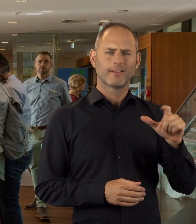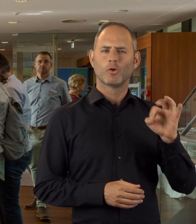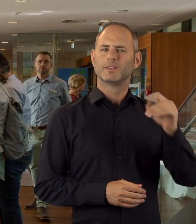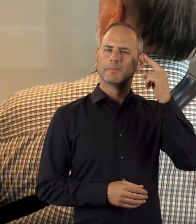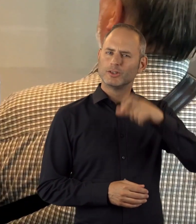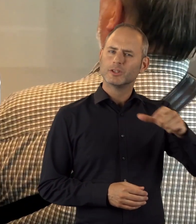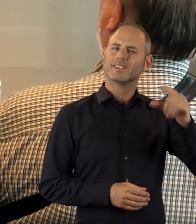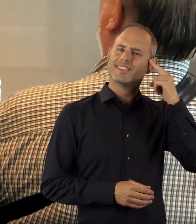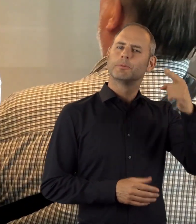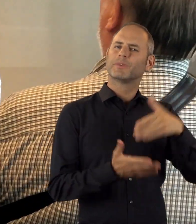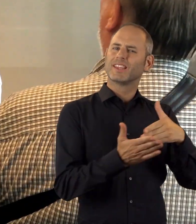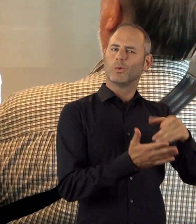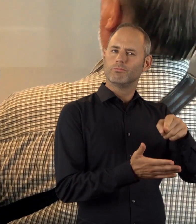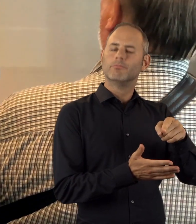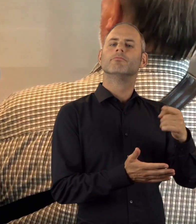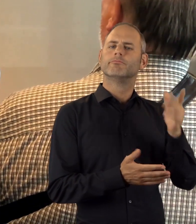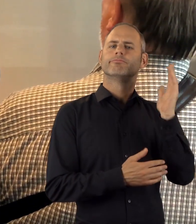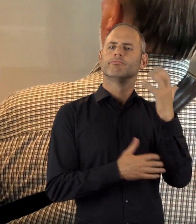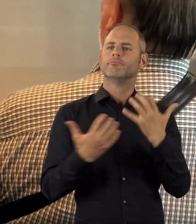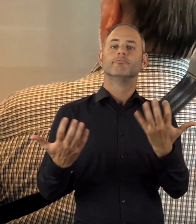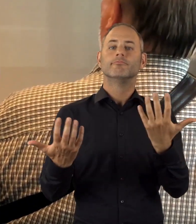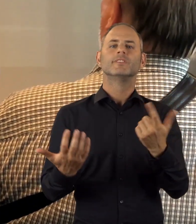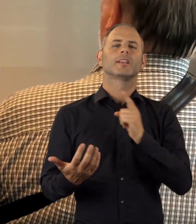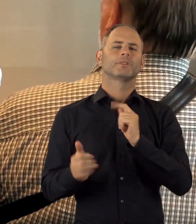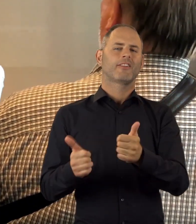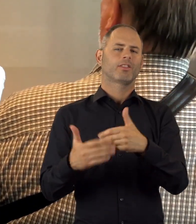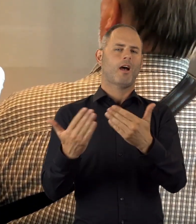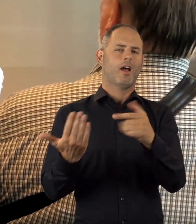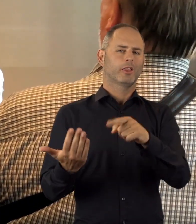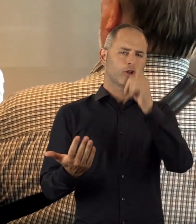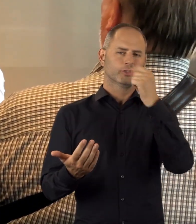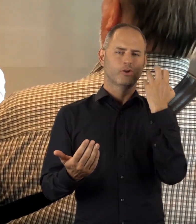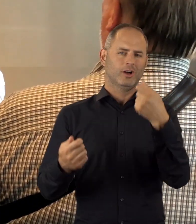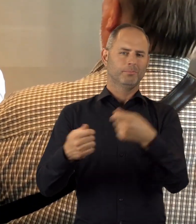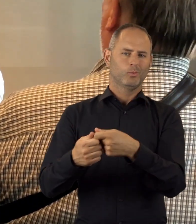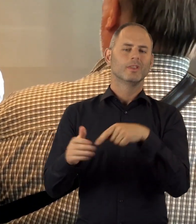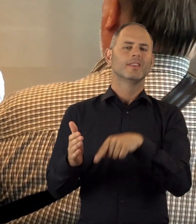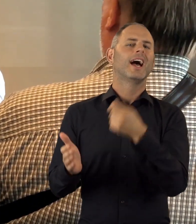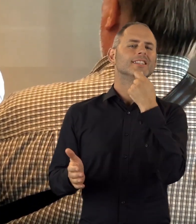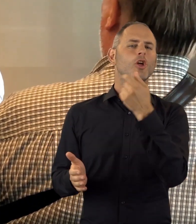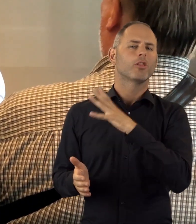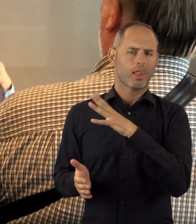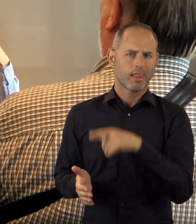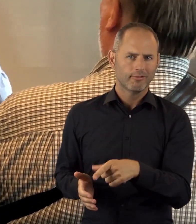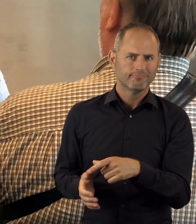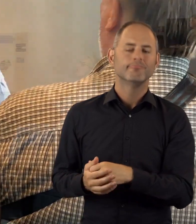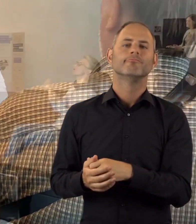Sinnesbehinderungen präsentierte auf den Selbsthilfetagen des Deutschen Schwerhörigenbundes im Essener Hotel Franz nicht nur die Wanderausstellung zur